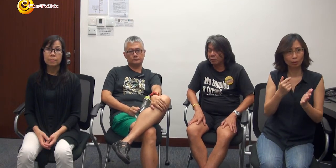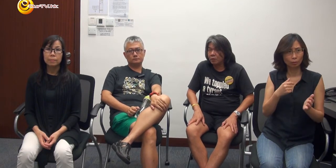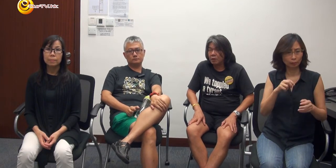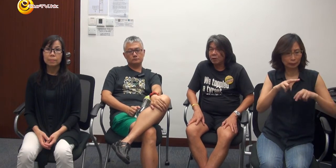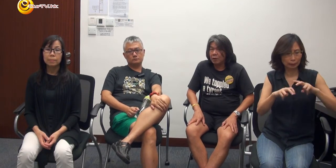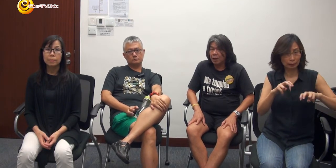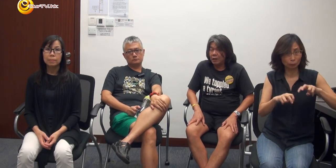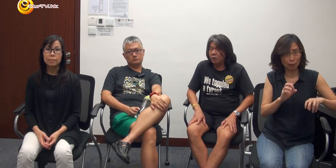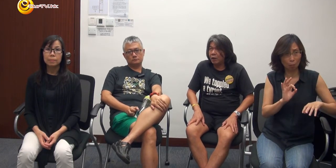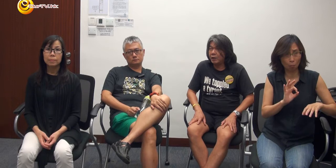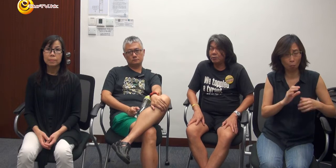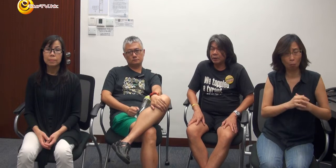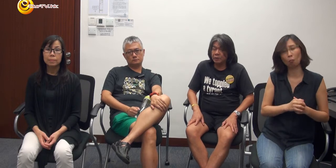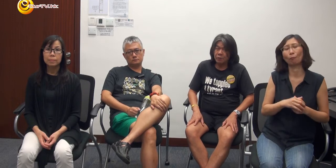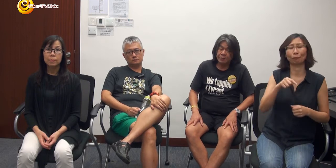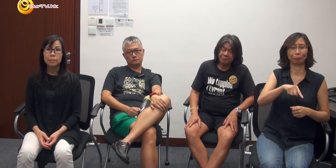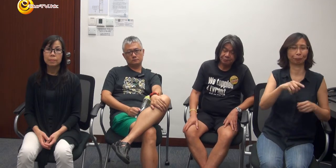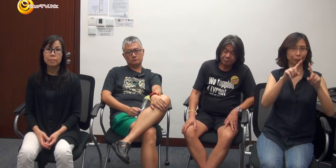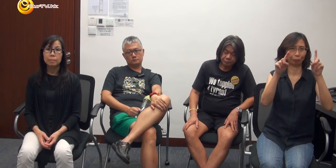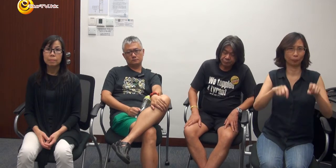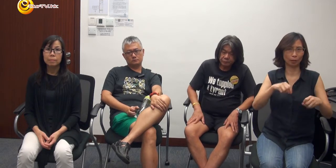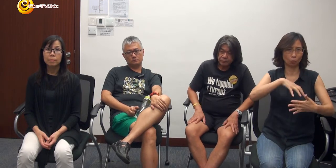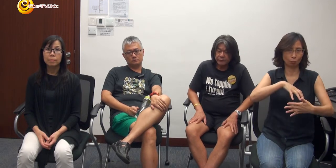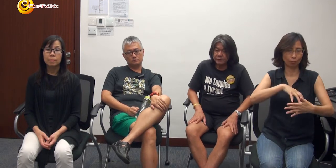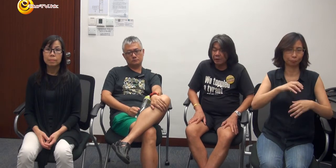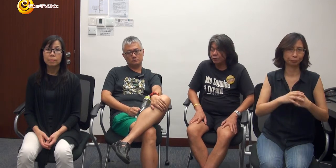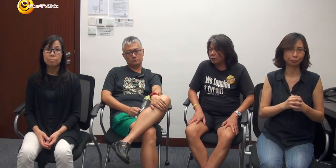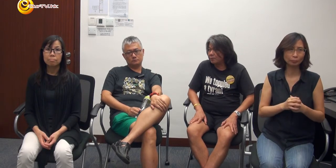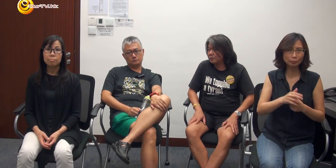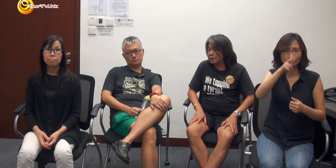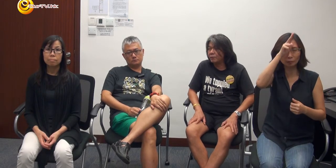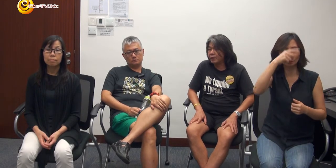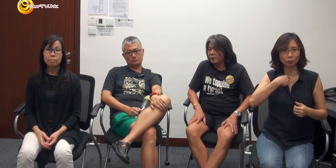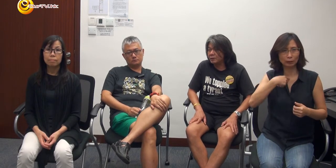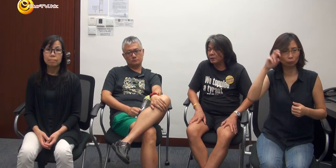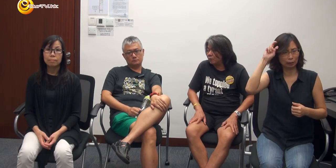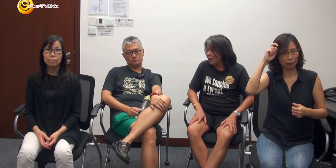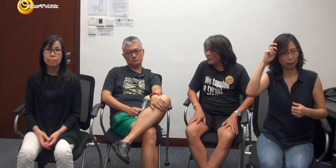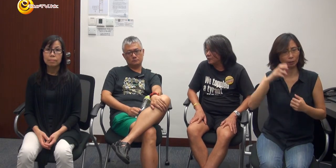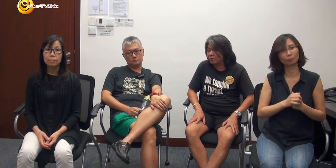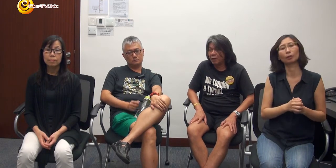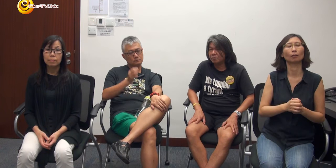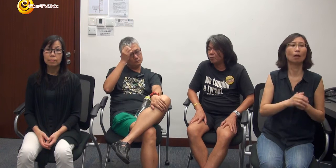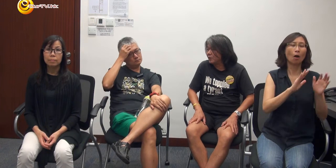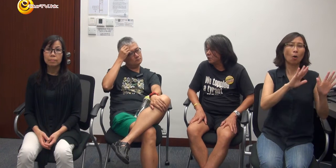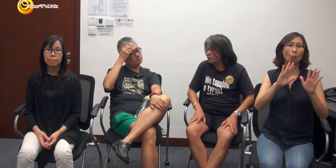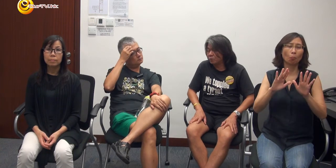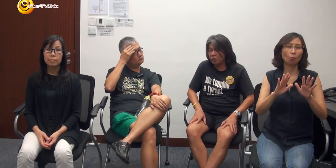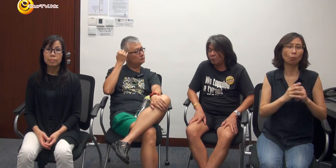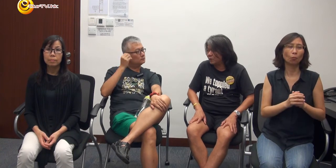到喺呢個問題上面，政府要諗啊嘛，因為善後也者就係話唔好俾嗰啲錯誤繼